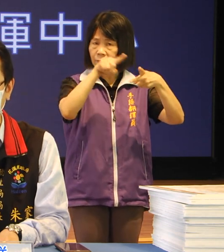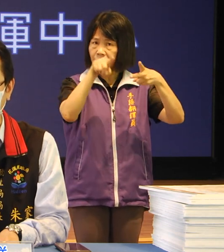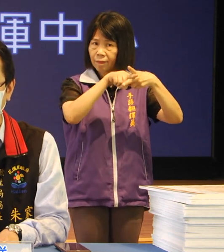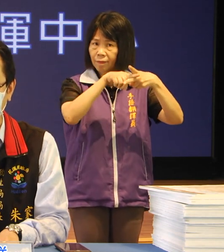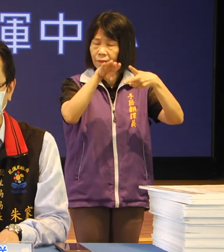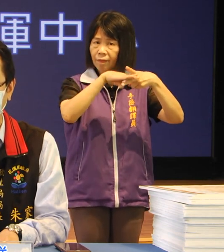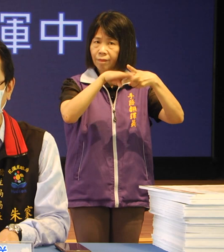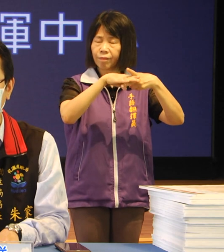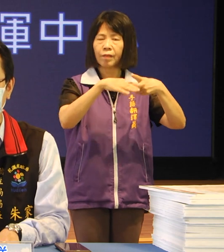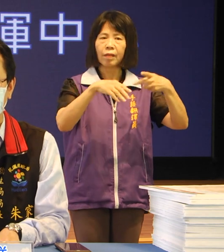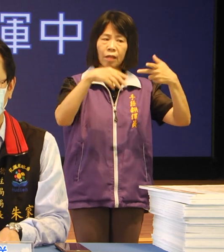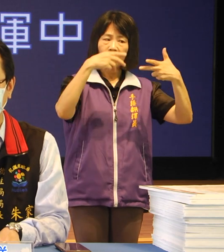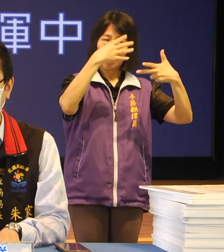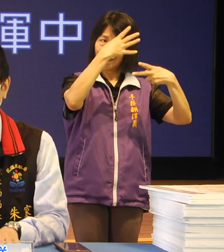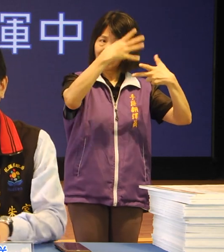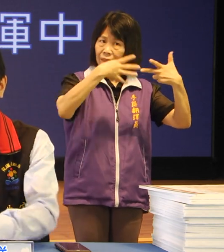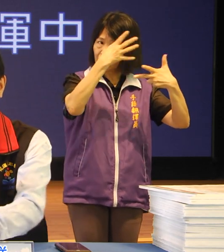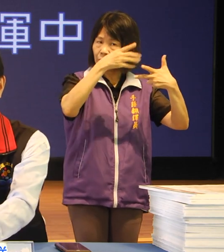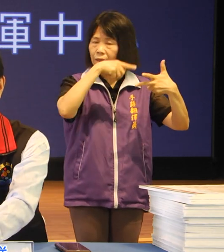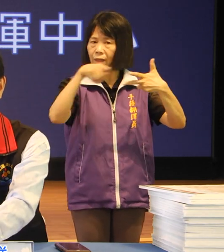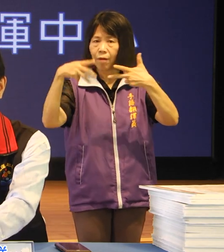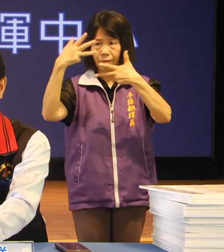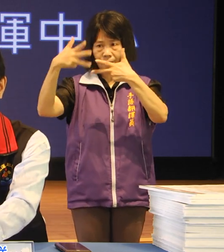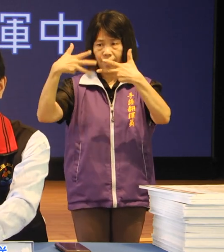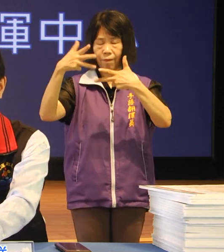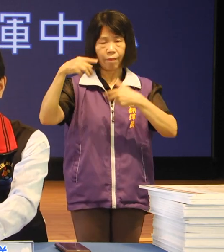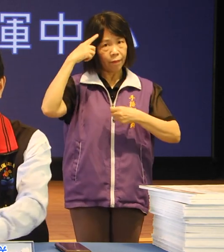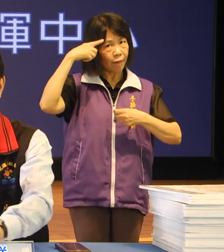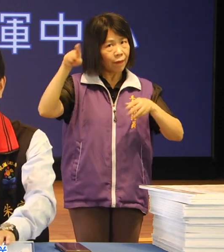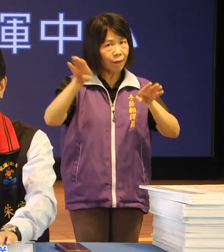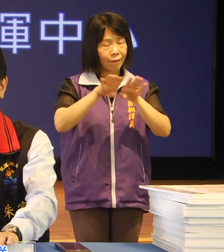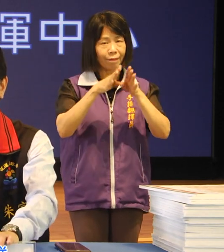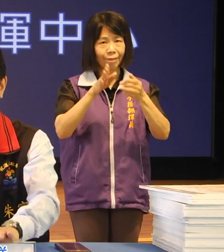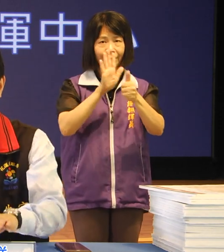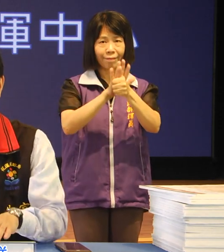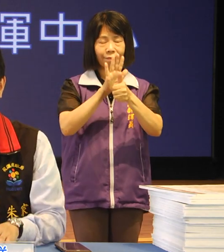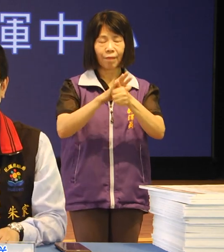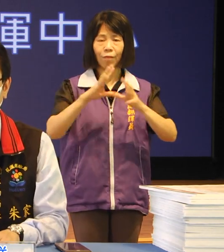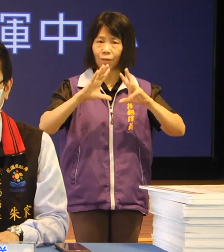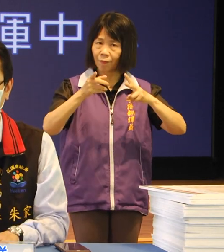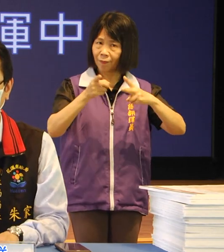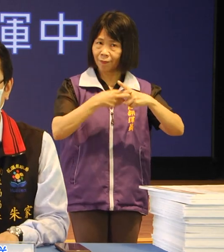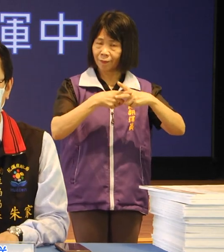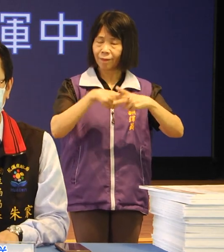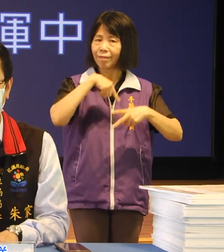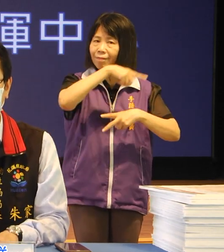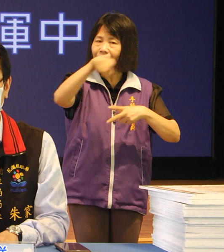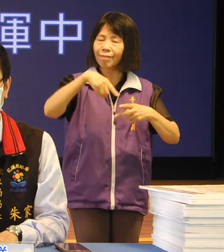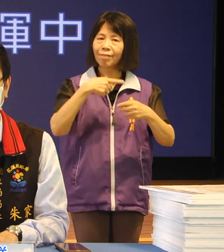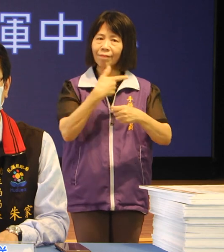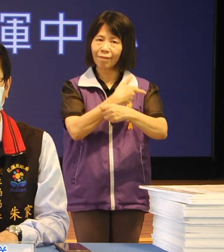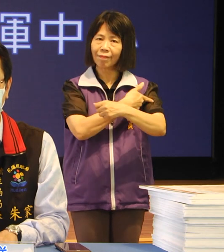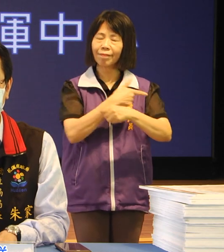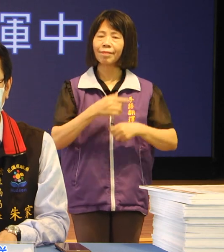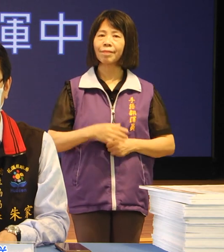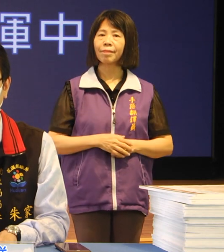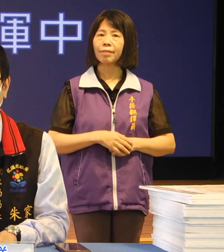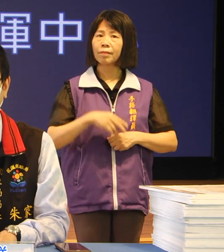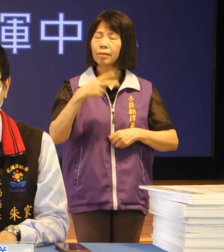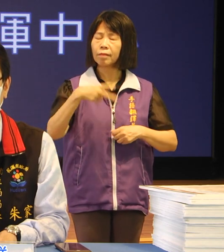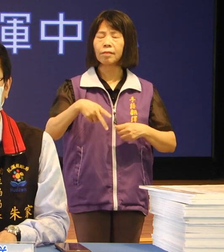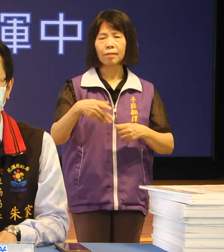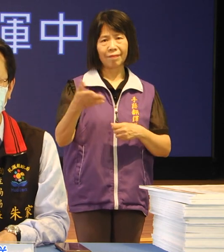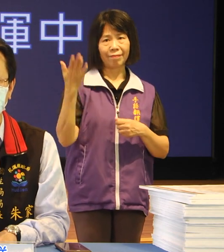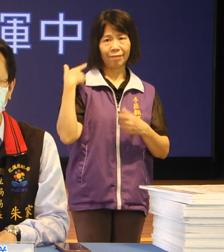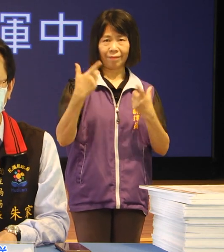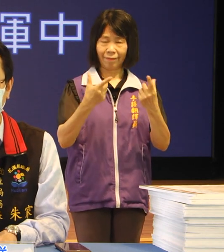隔4到8周。所以从明天开始就开始要做国小的接种，而这次接种还是依照